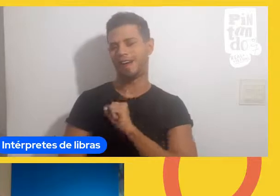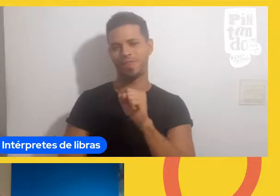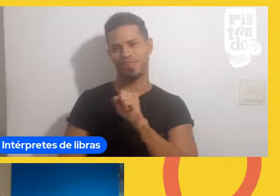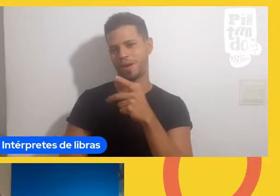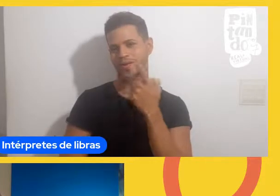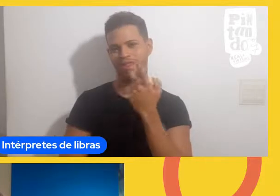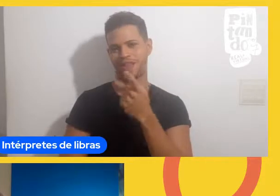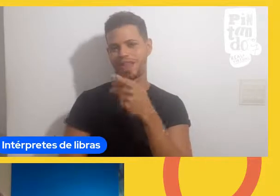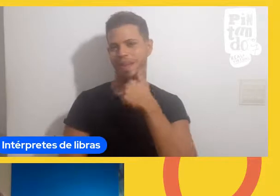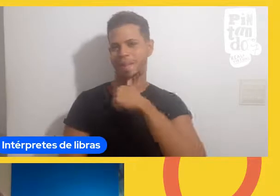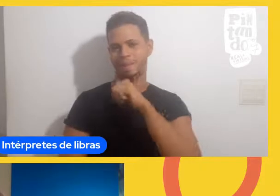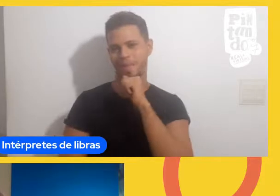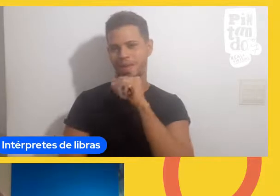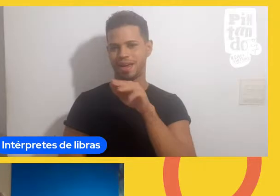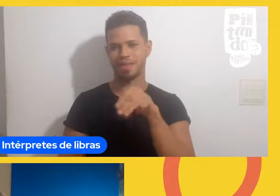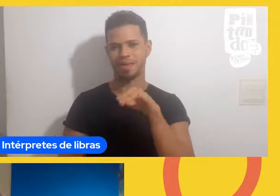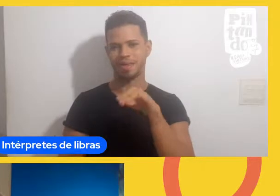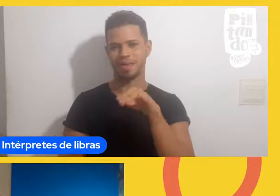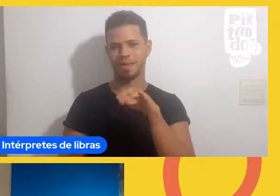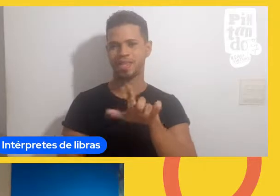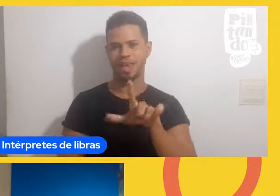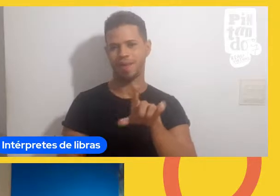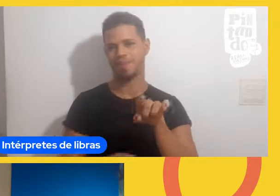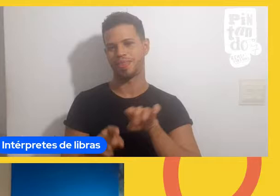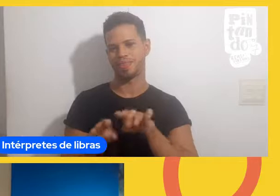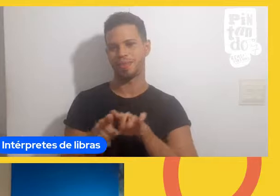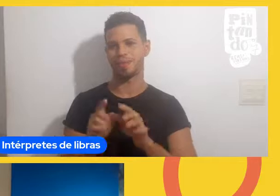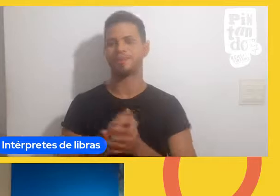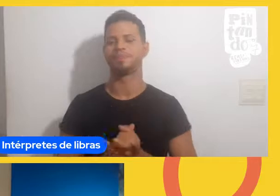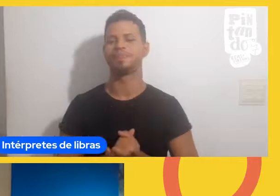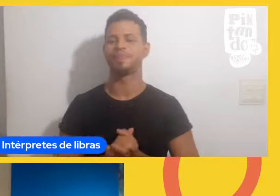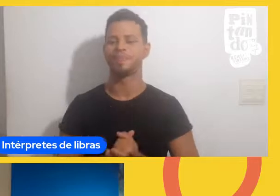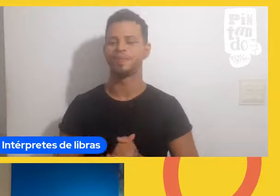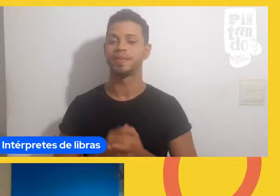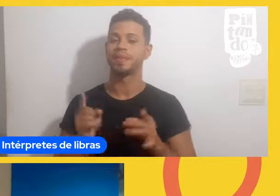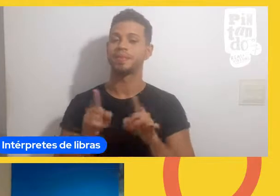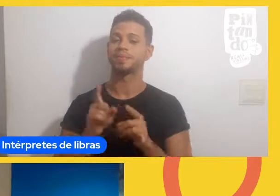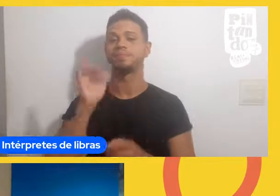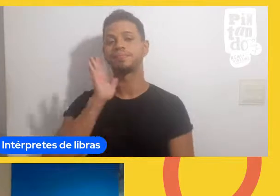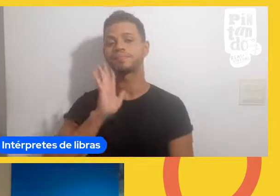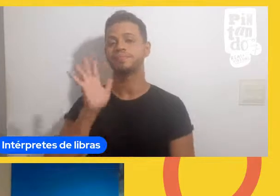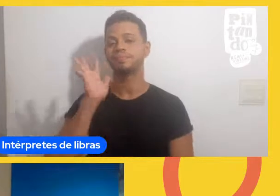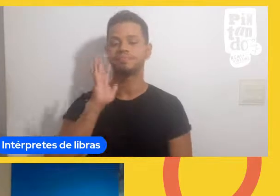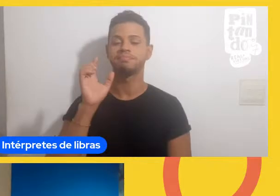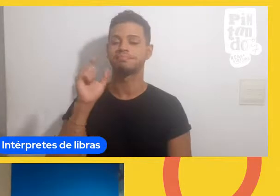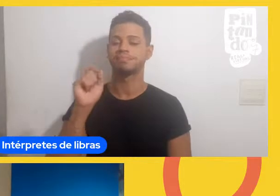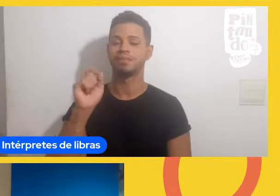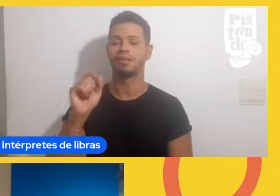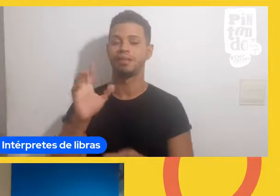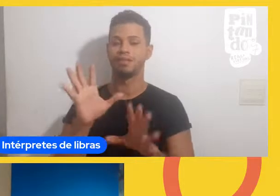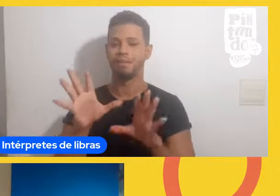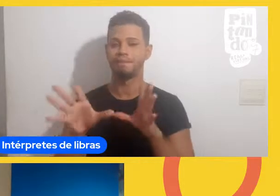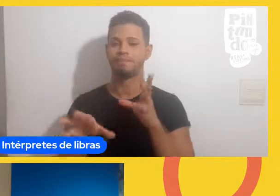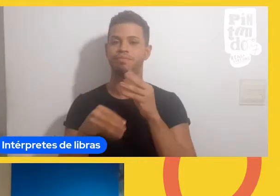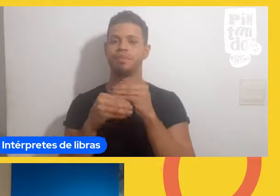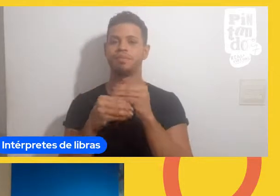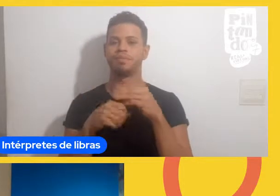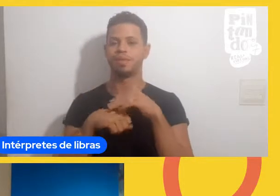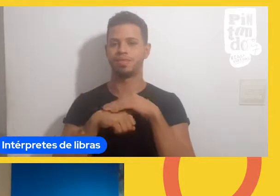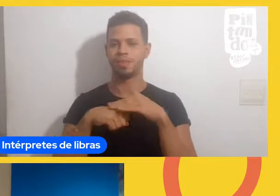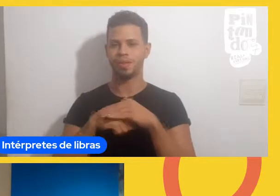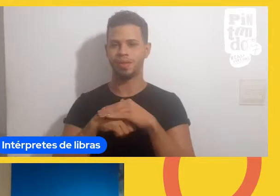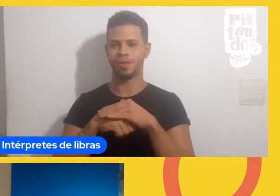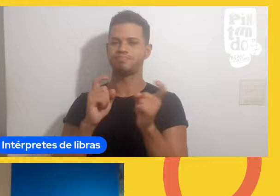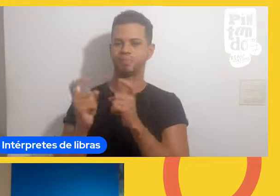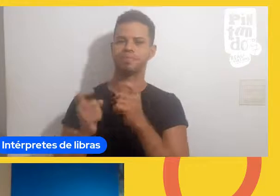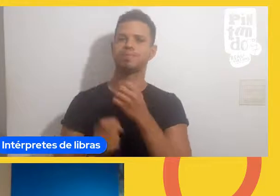grandes facetas de Camila também. Camila, eu estava pensando aqui em coisas para incrementar nossa conversa, né? Porque é sempre instigante